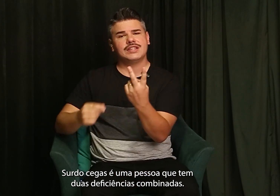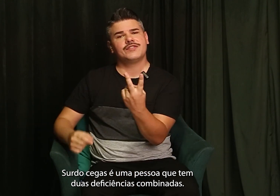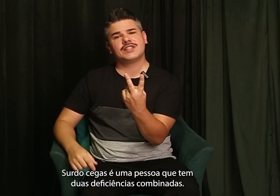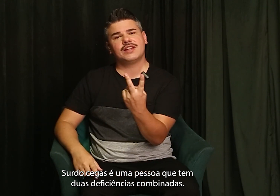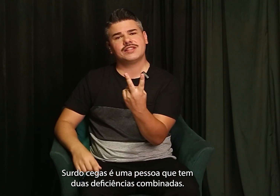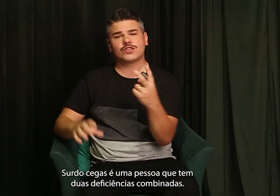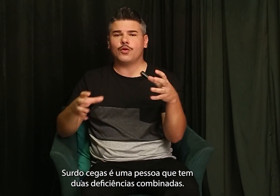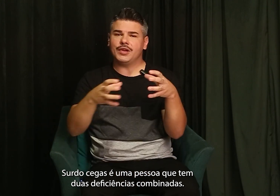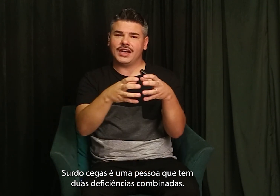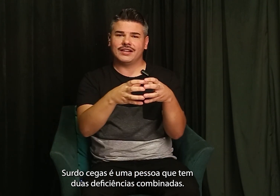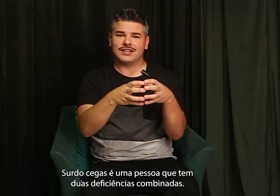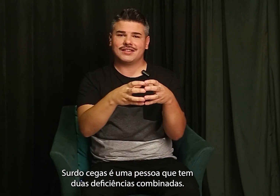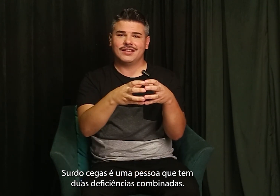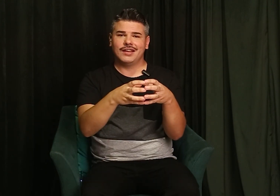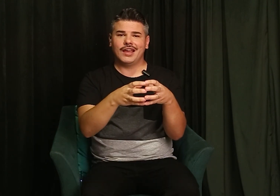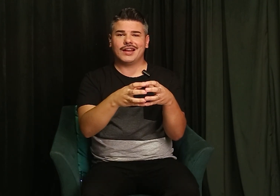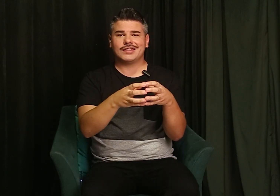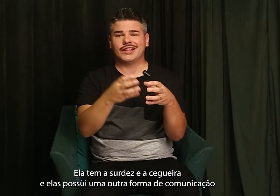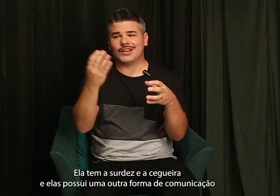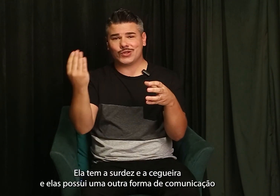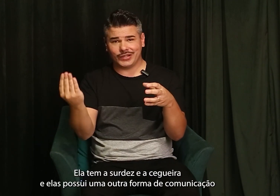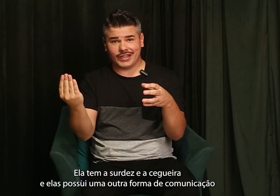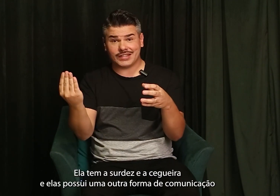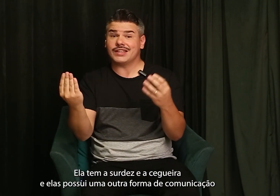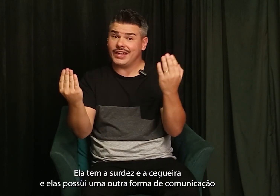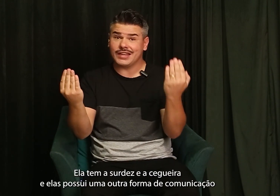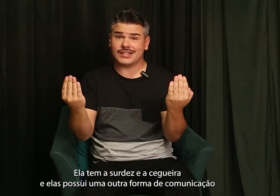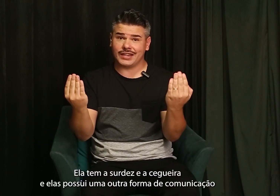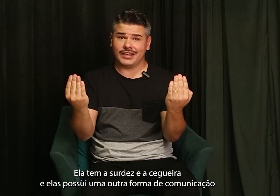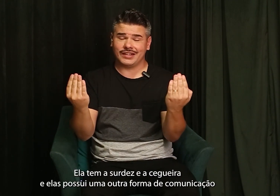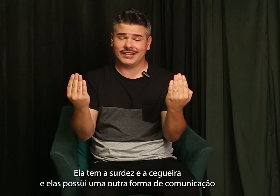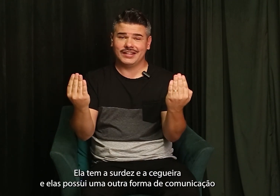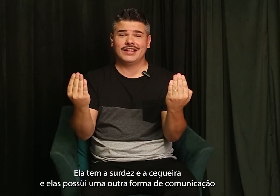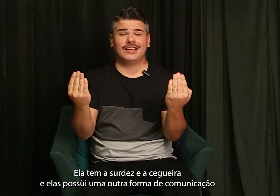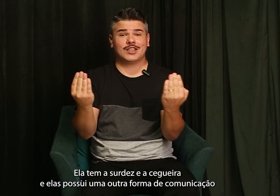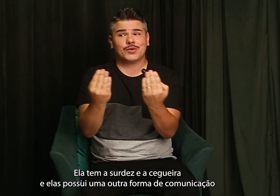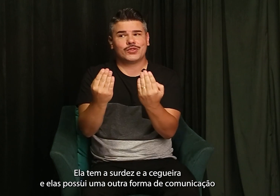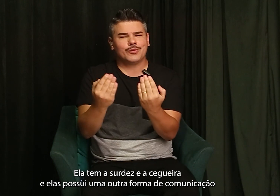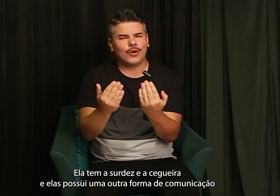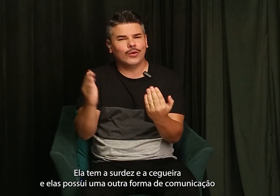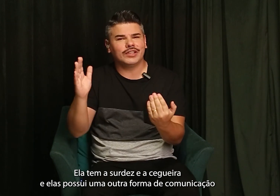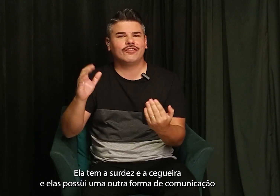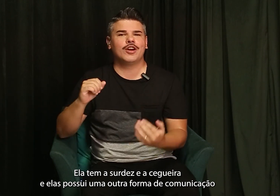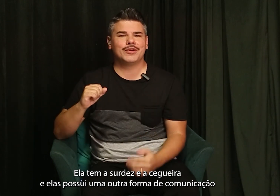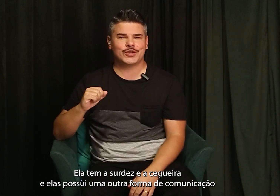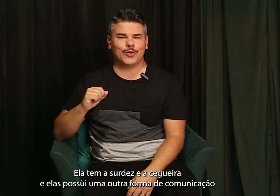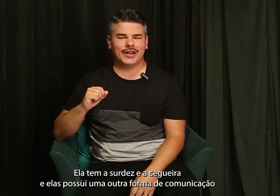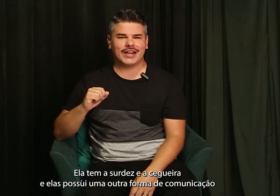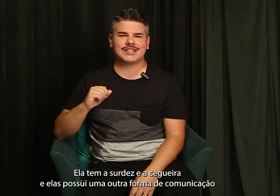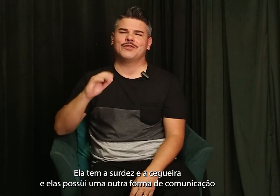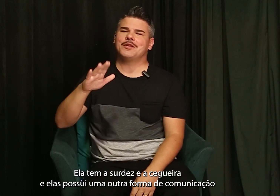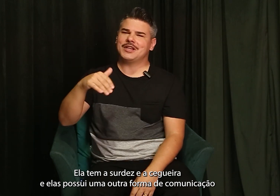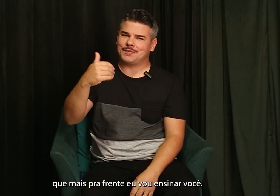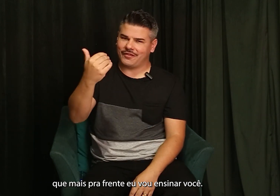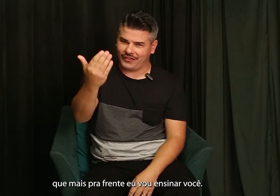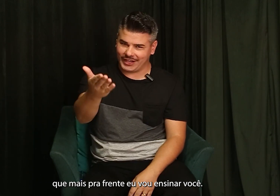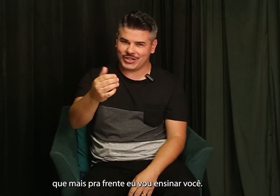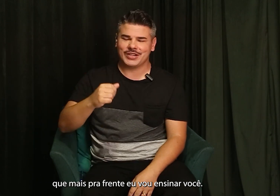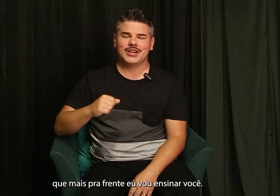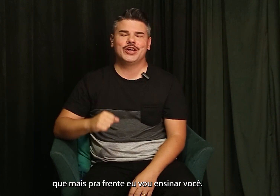duas deficiências combinadas. Ela tem a surdez e a cegueira. E elas possuem uma outra forma de comunicação que mais para frente